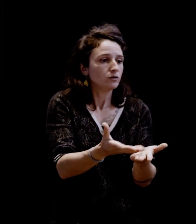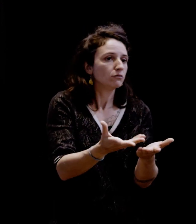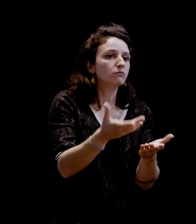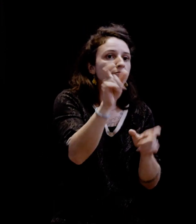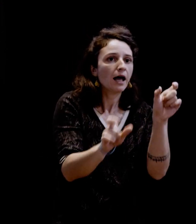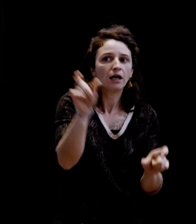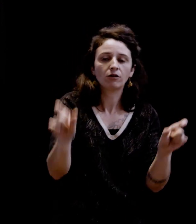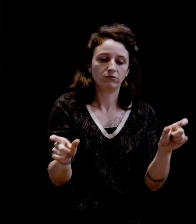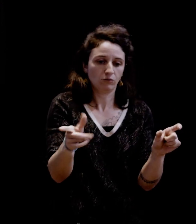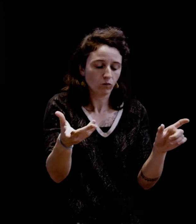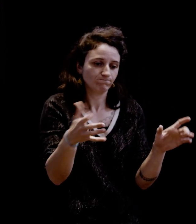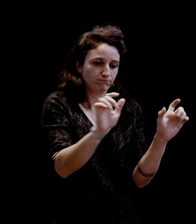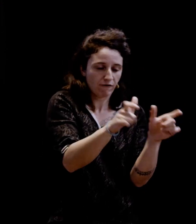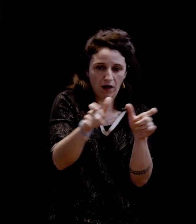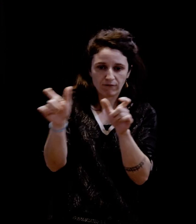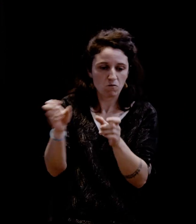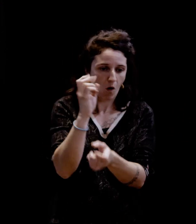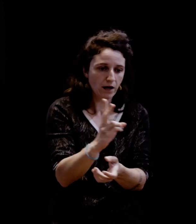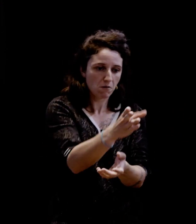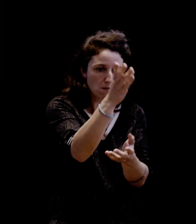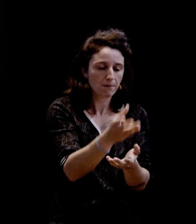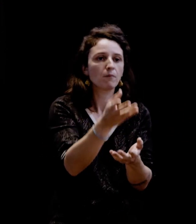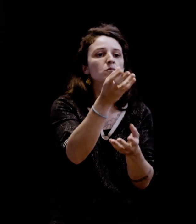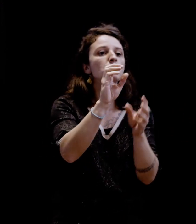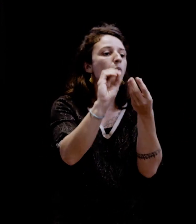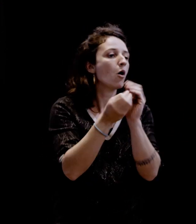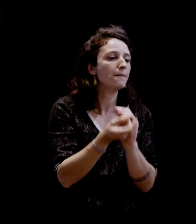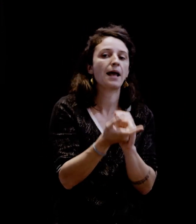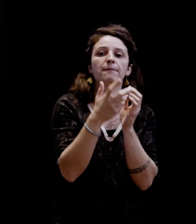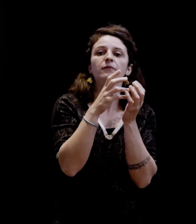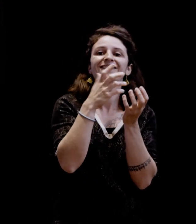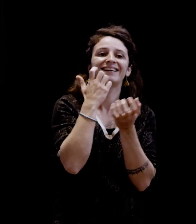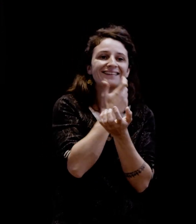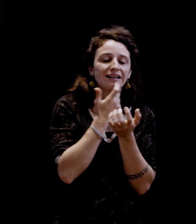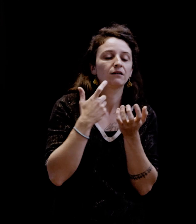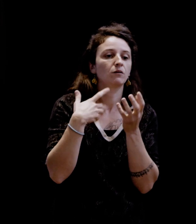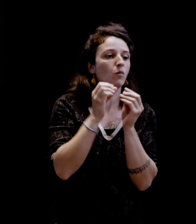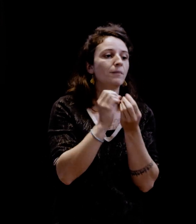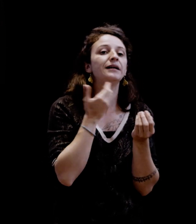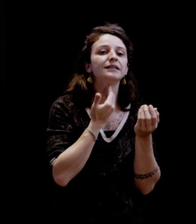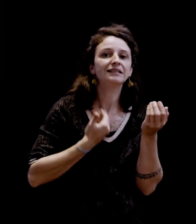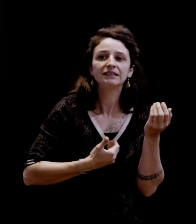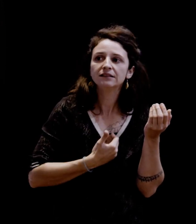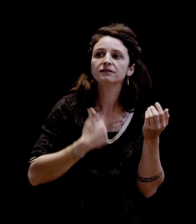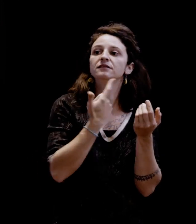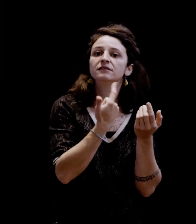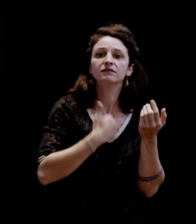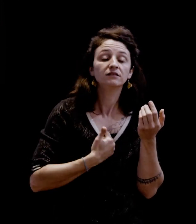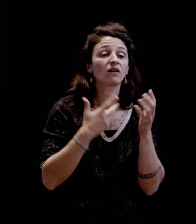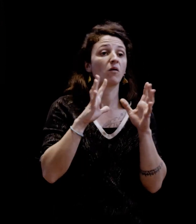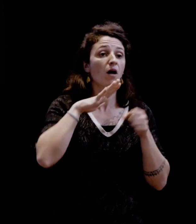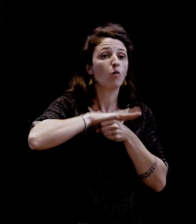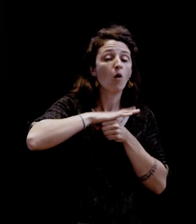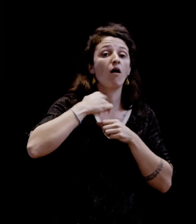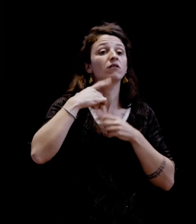situation clinique? On a ces problèmes de dysphagie et de déglutition qui sont compliqués et qui compliquent l'hygiène bucco-dentaire avec les fausses routes, avec les